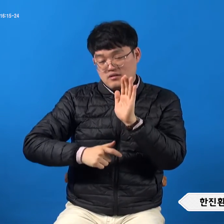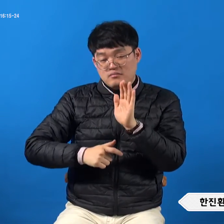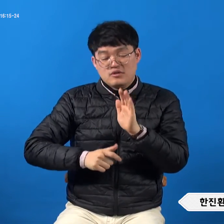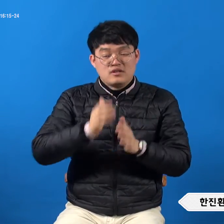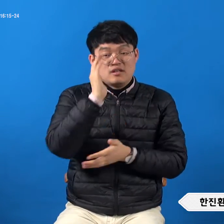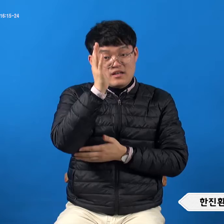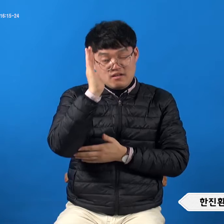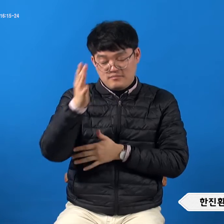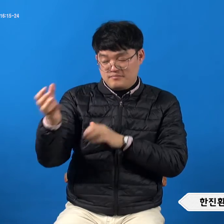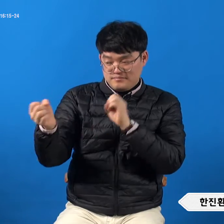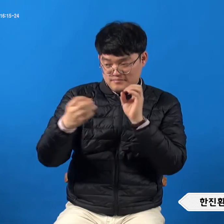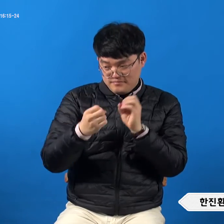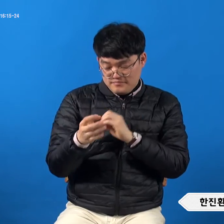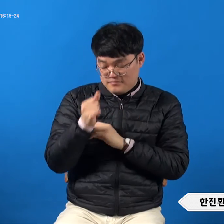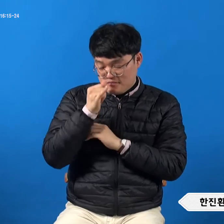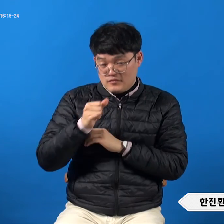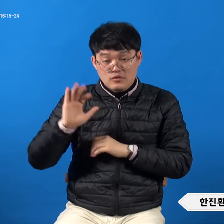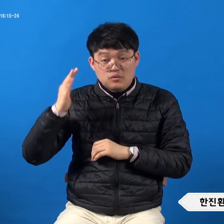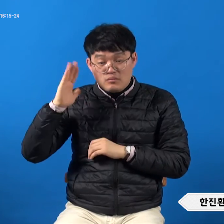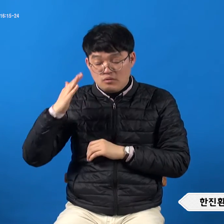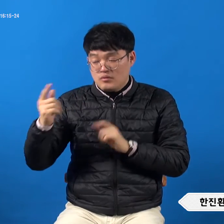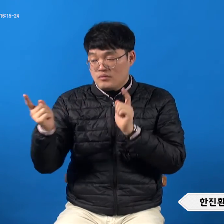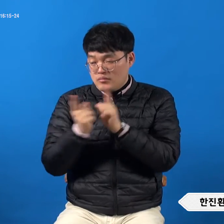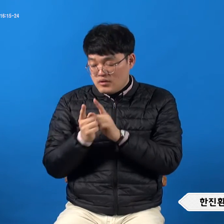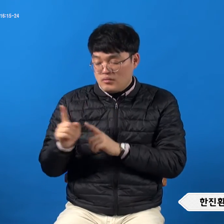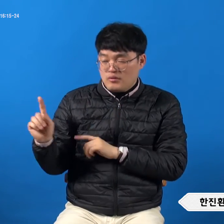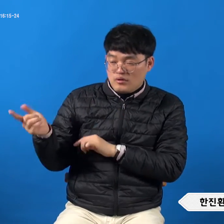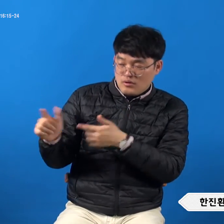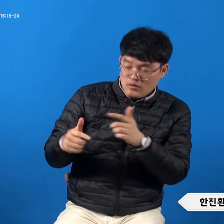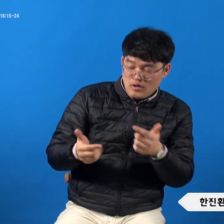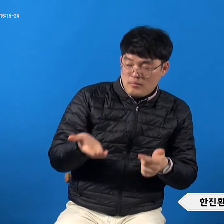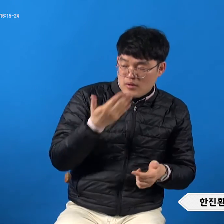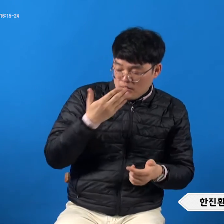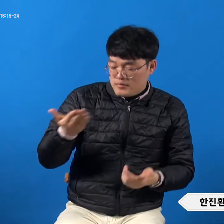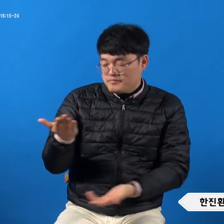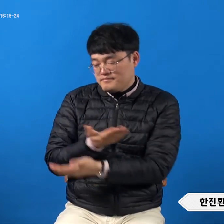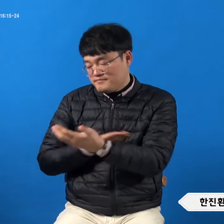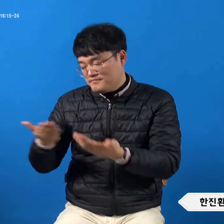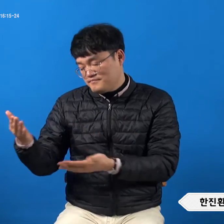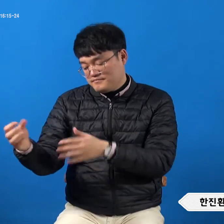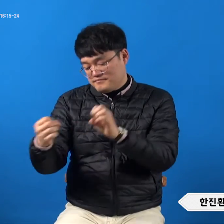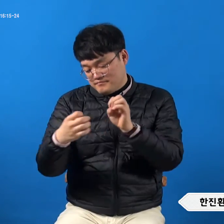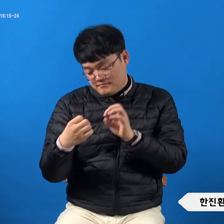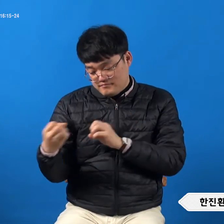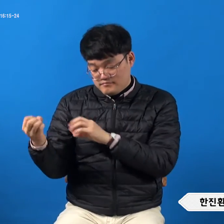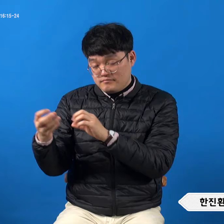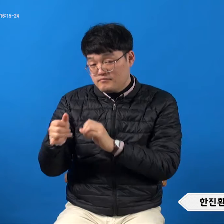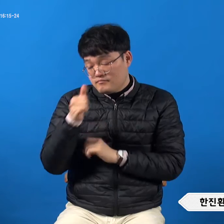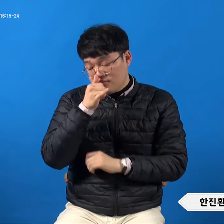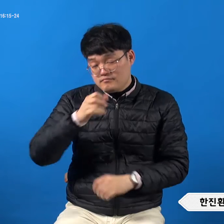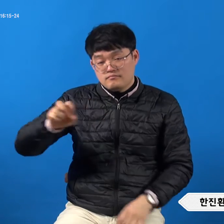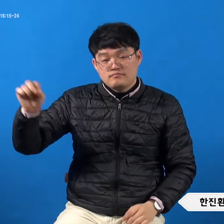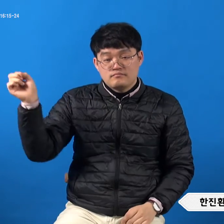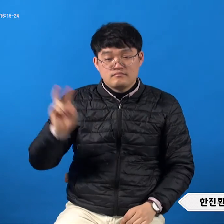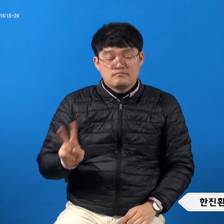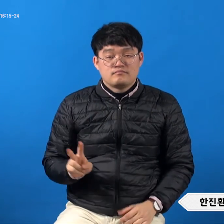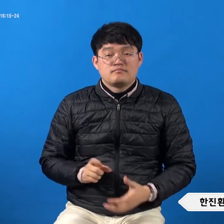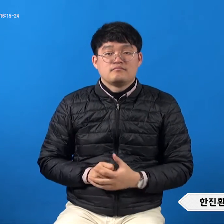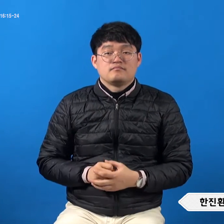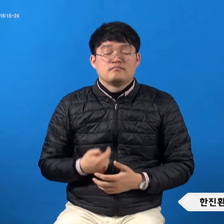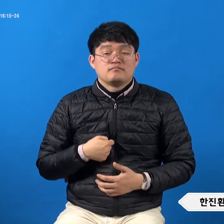거죠. 어느 날도 만나서 이런저런 식사하면서 얘기를 하는데, 갑자기